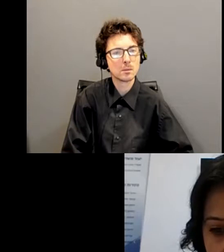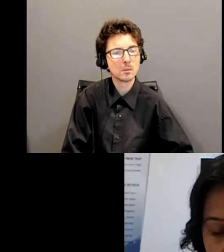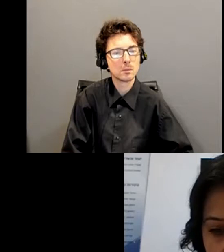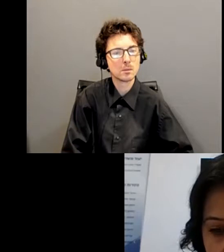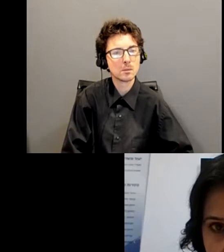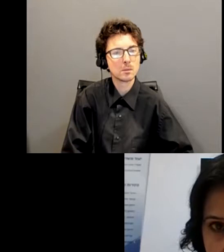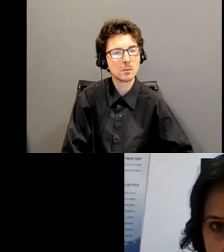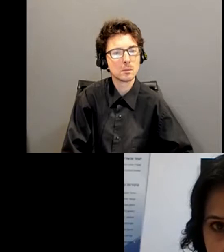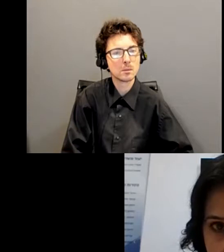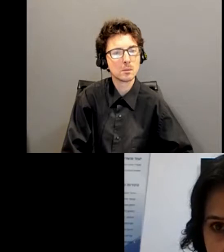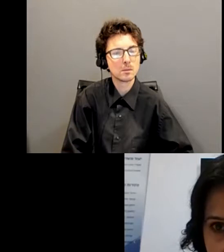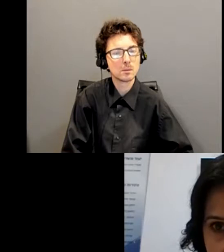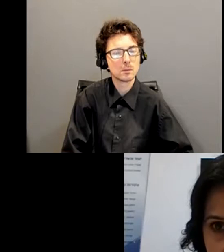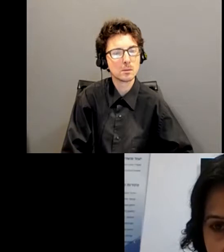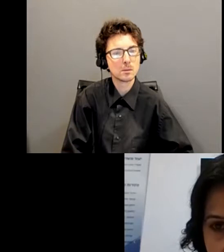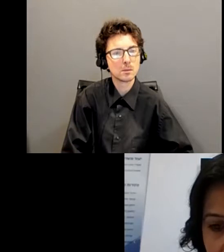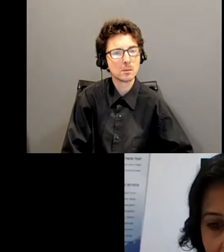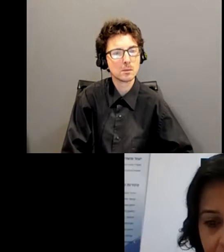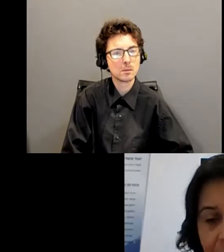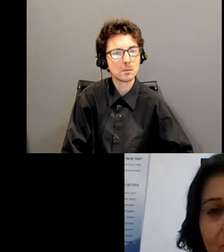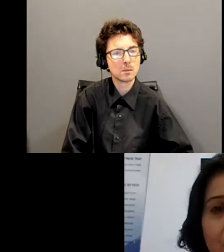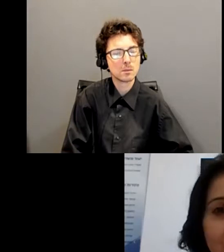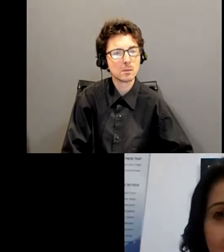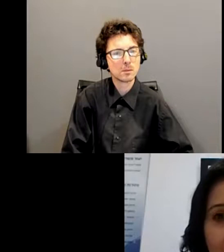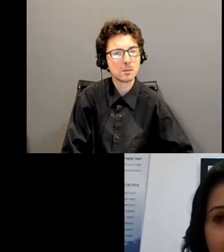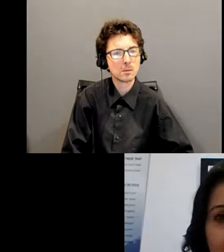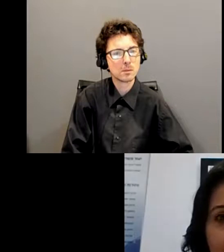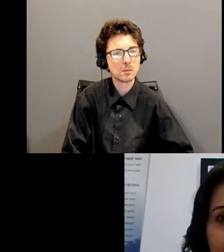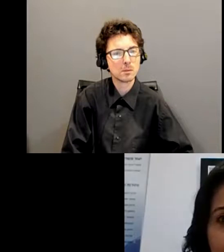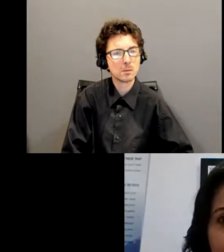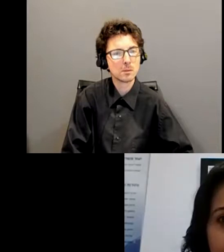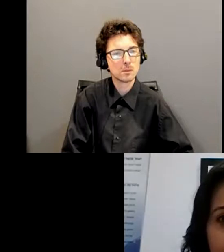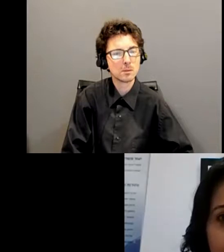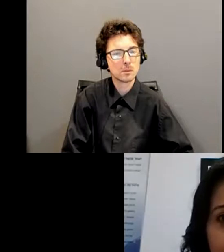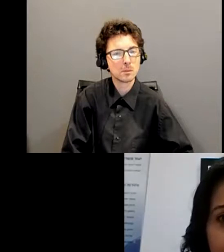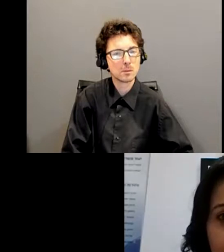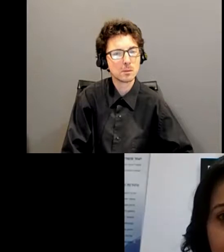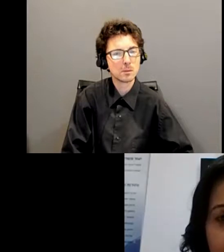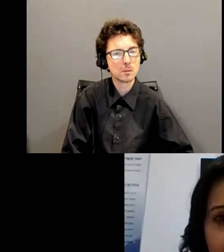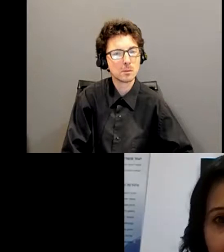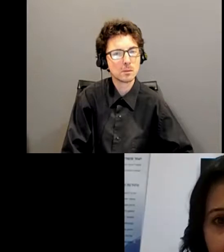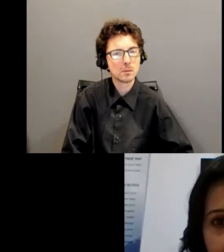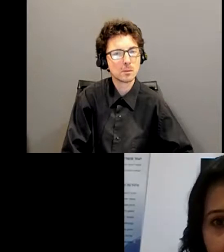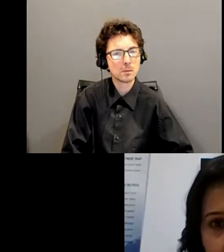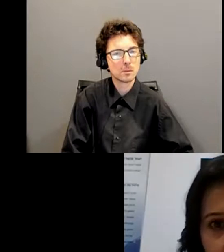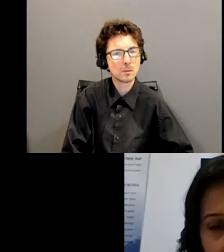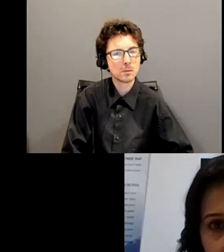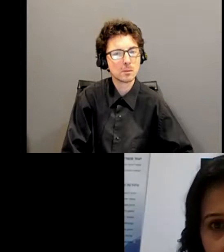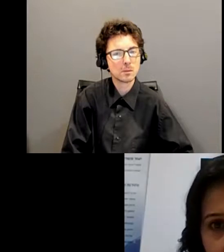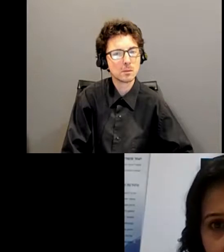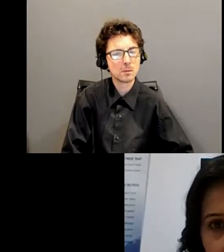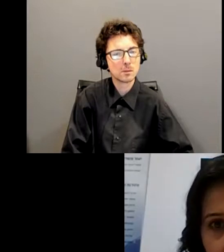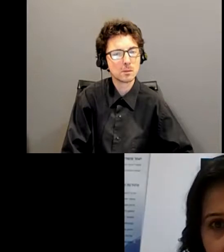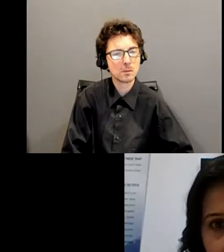أطباء ومهندسون، كل يعني وكل شو. هي معنا هاجر واحدة منهم اللي هي رسامة